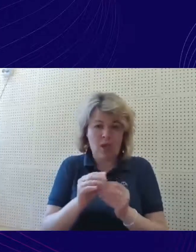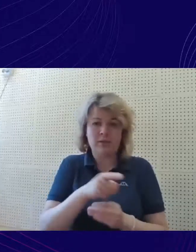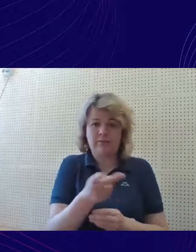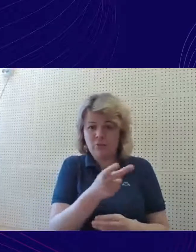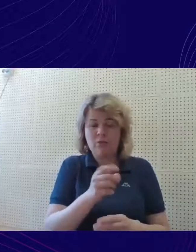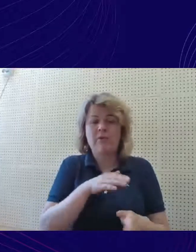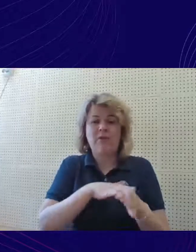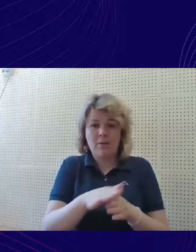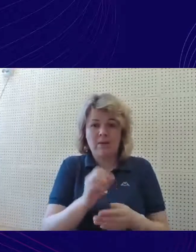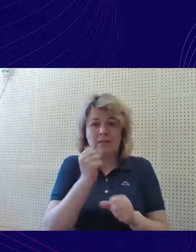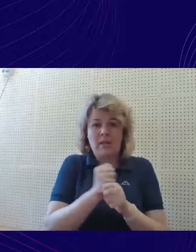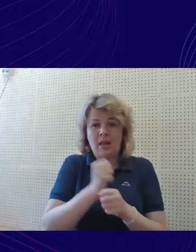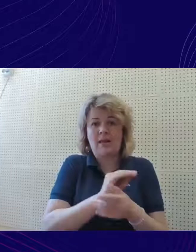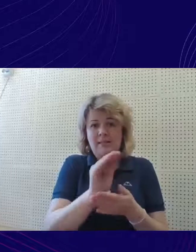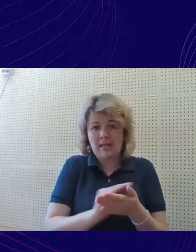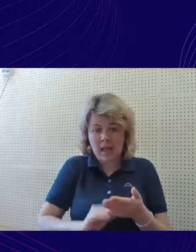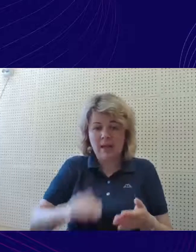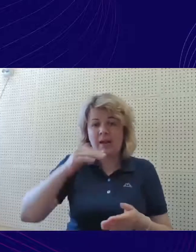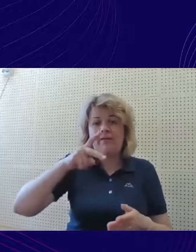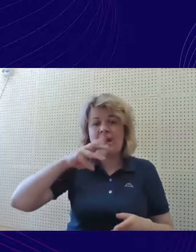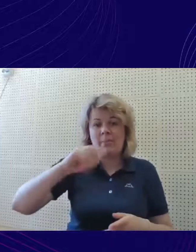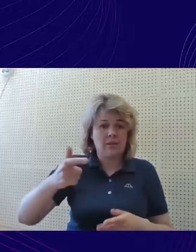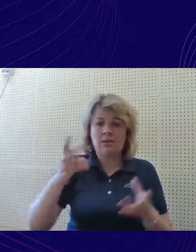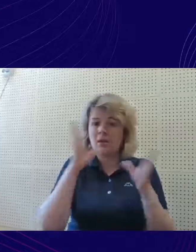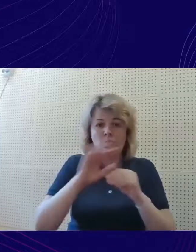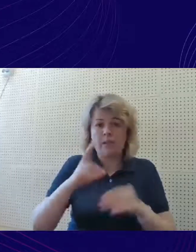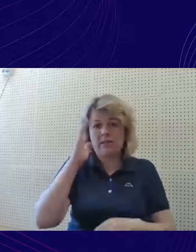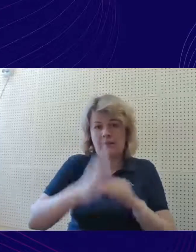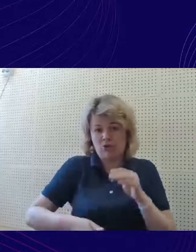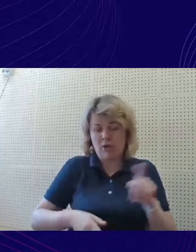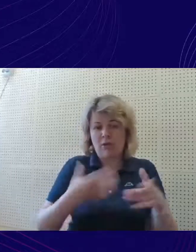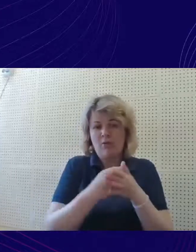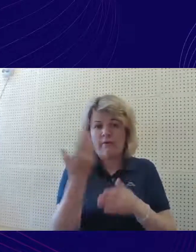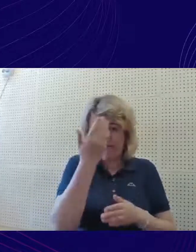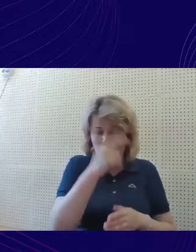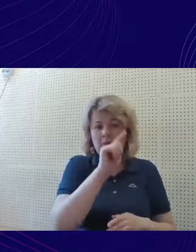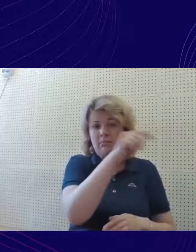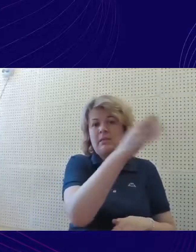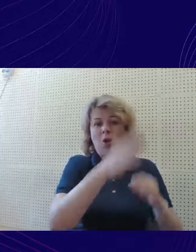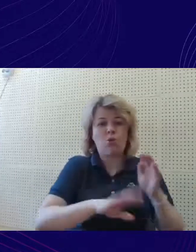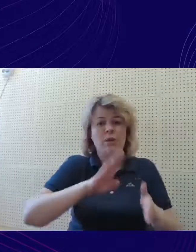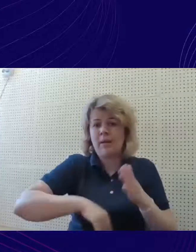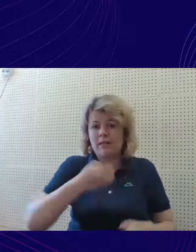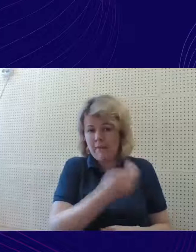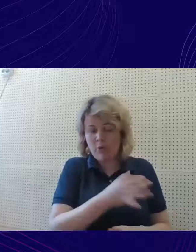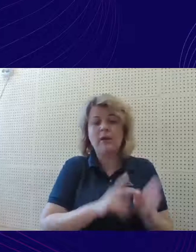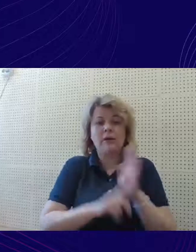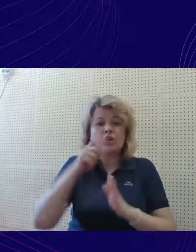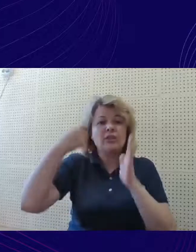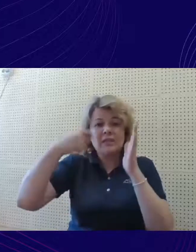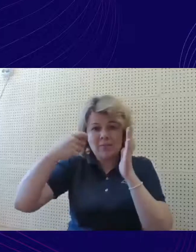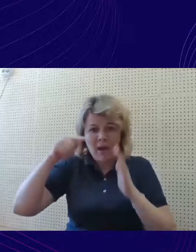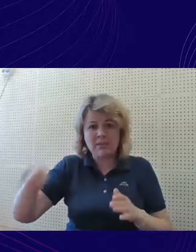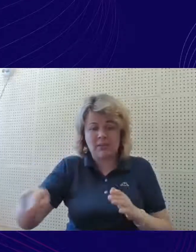успел завершить свой фильм, его завершили без него, и начал снимать «Унесенные ветром» и получил в итоге «Оскара». Хотя